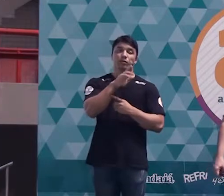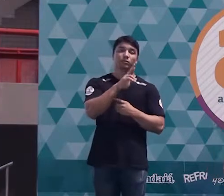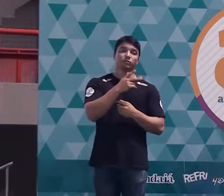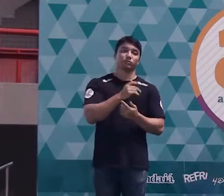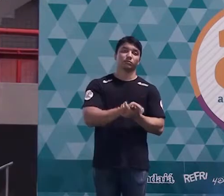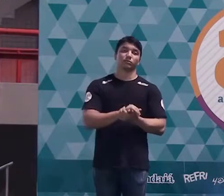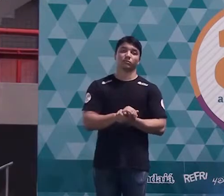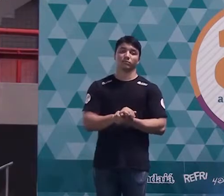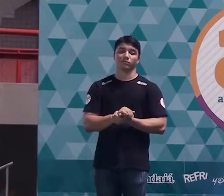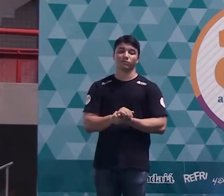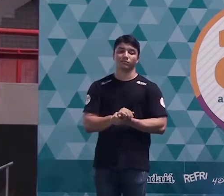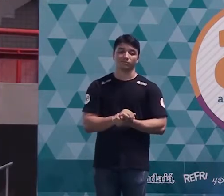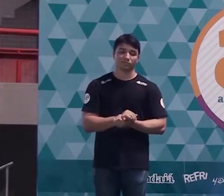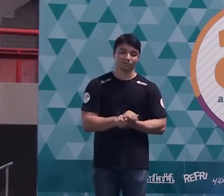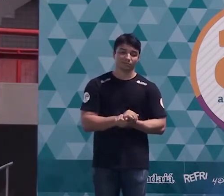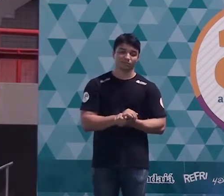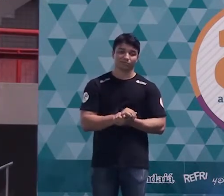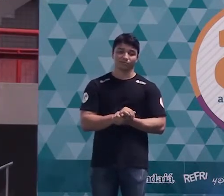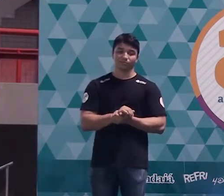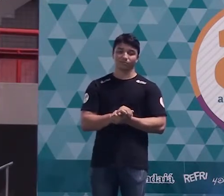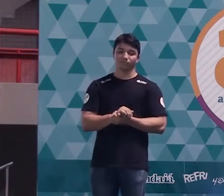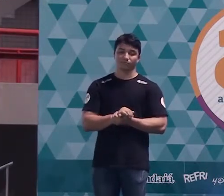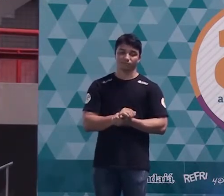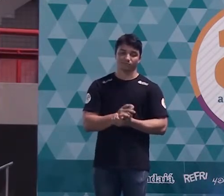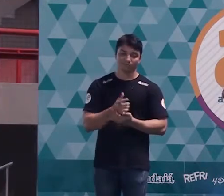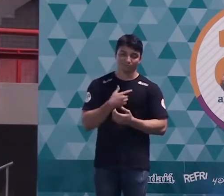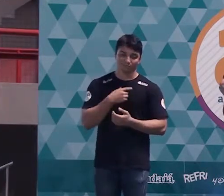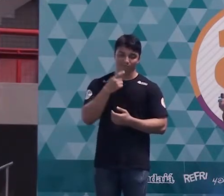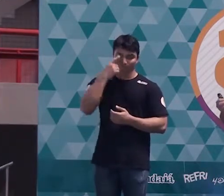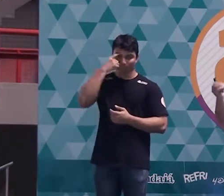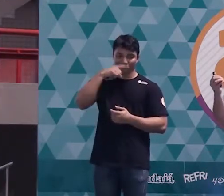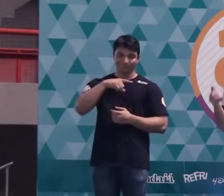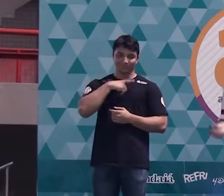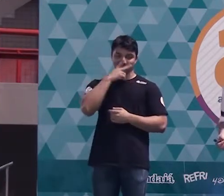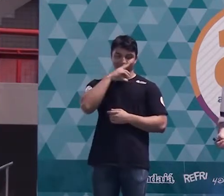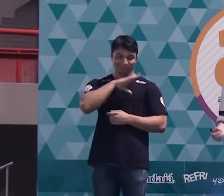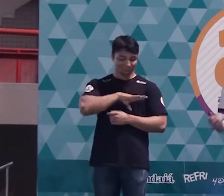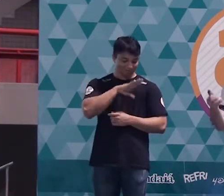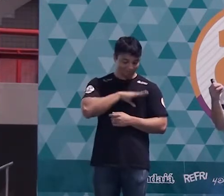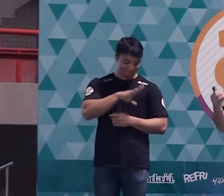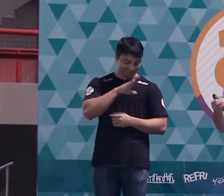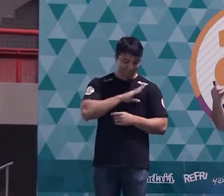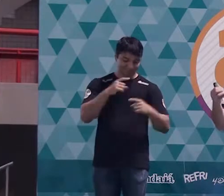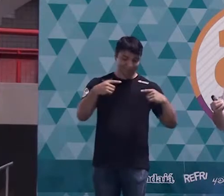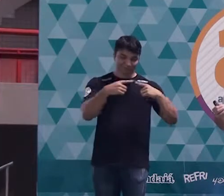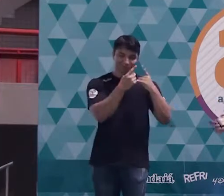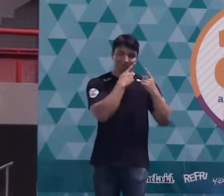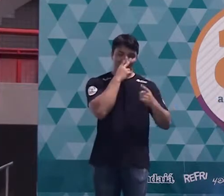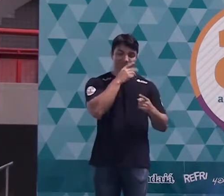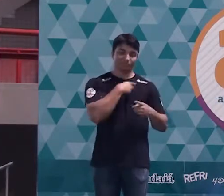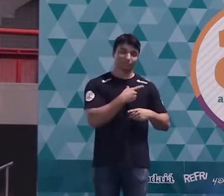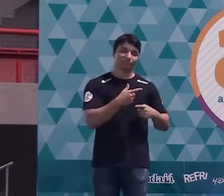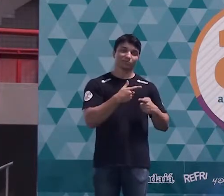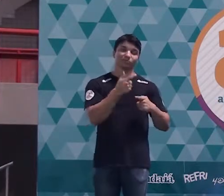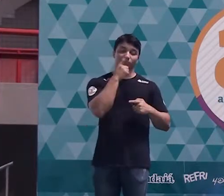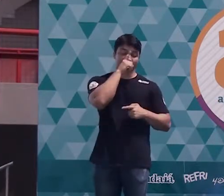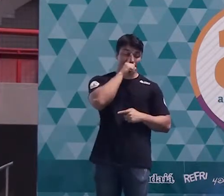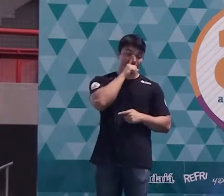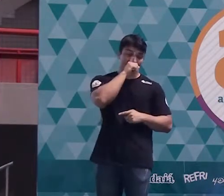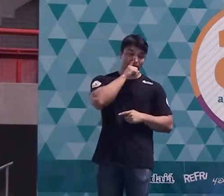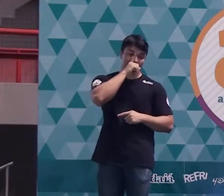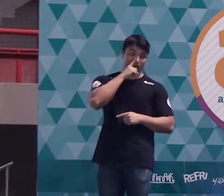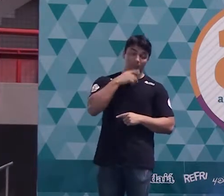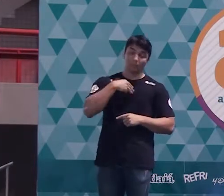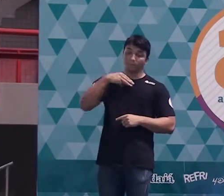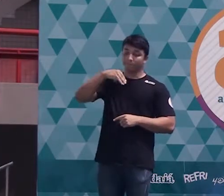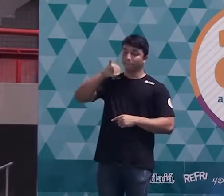na hora, fechado. Gente, quem não sabe português, entrega até a alma. Quando você diz